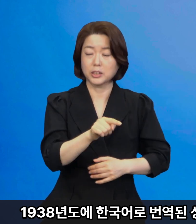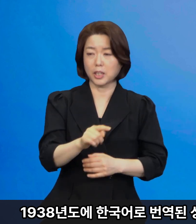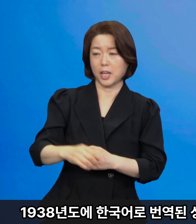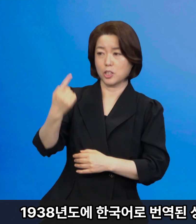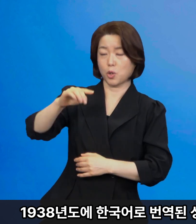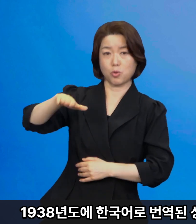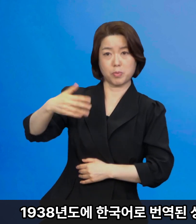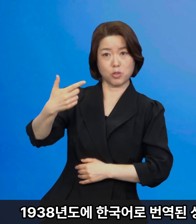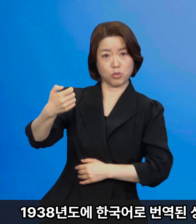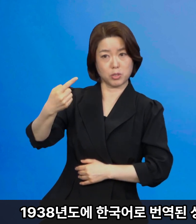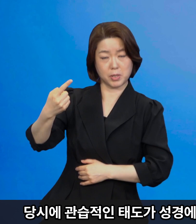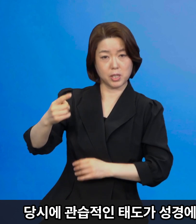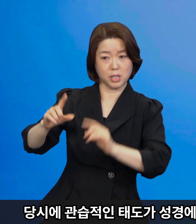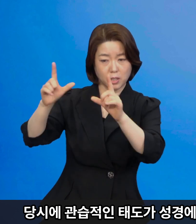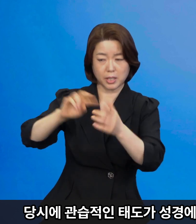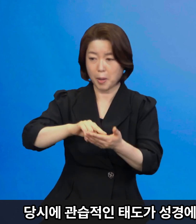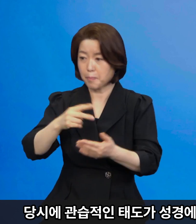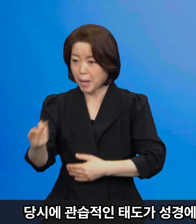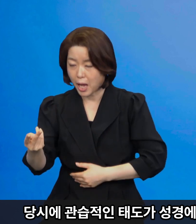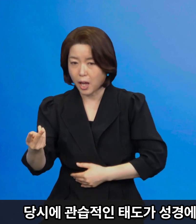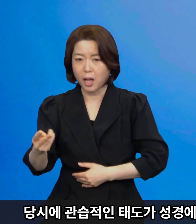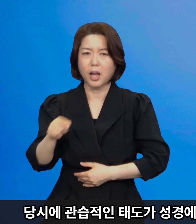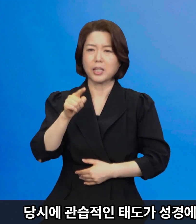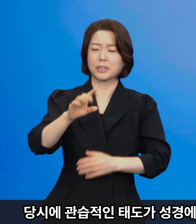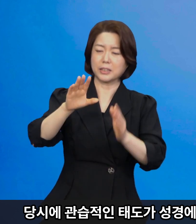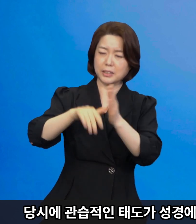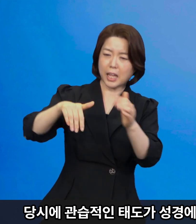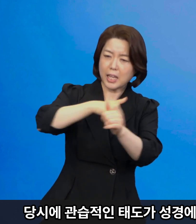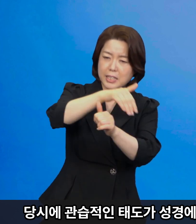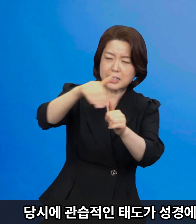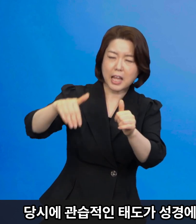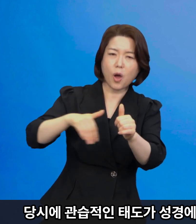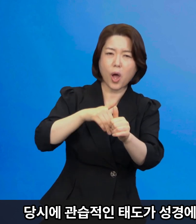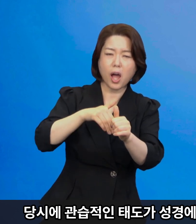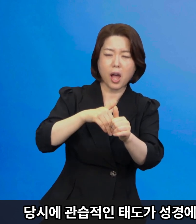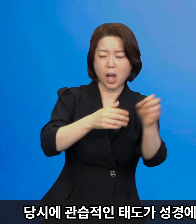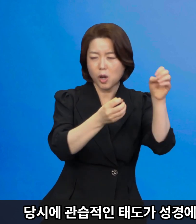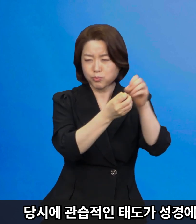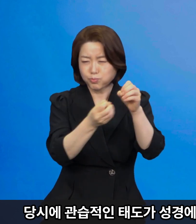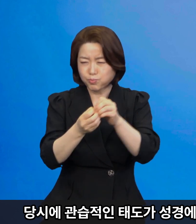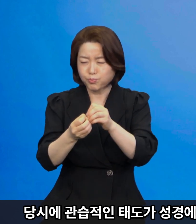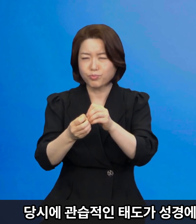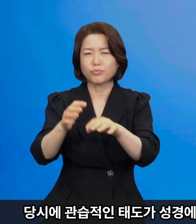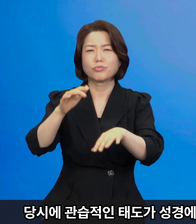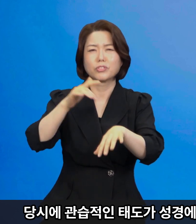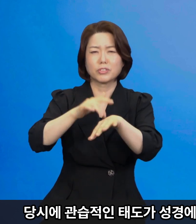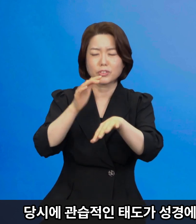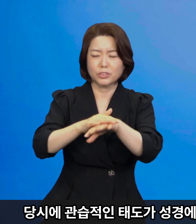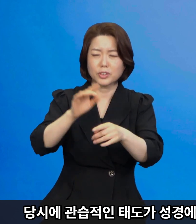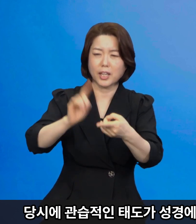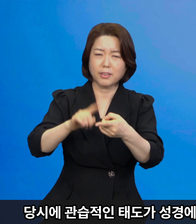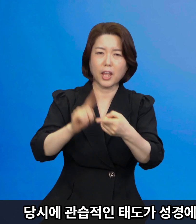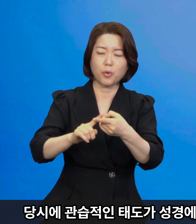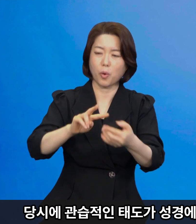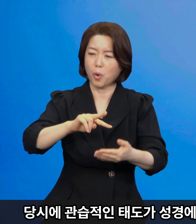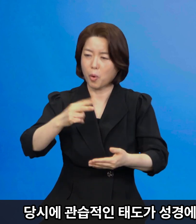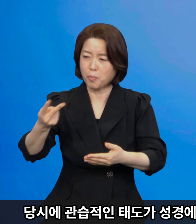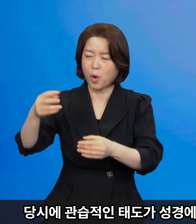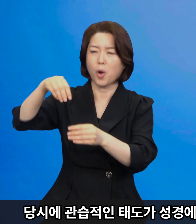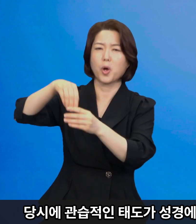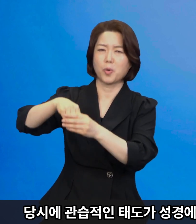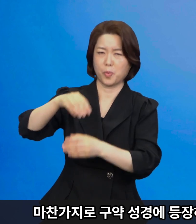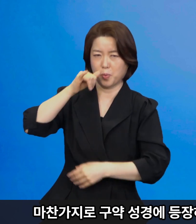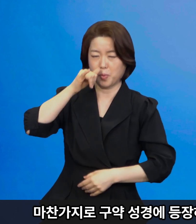1961년도에 개역되었기 때문에 당시에 관습적인 태도가 성경에 녹아 들어갈 수밖에